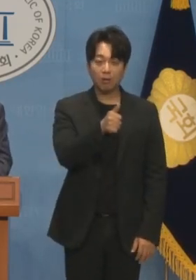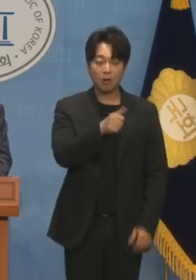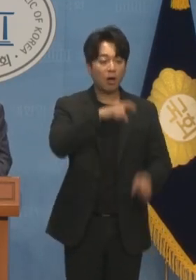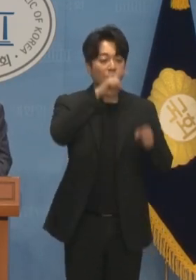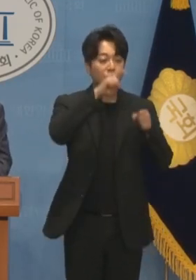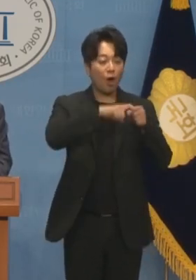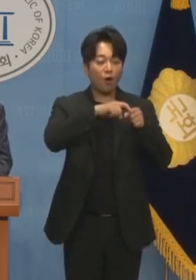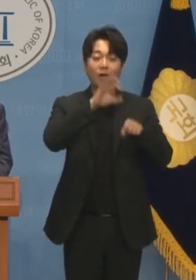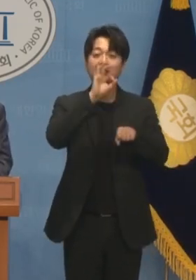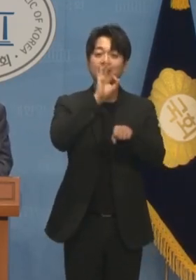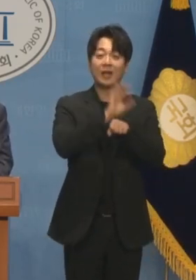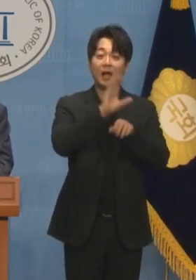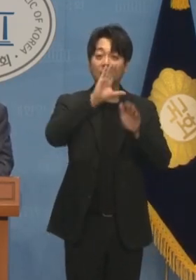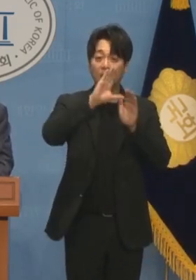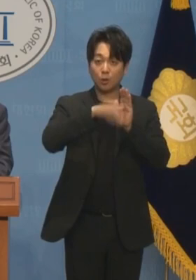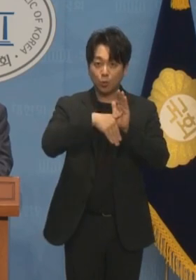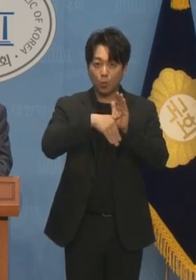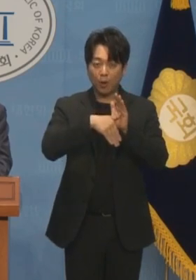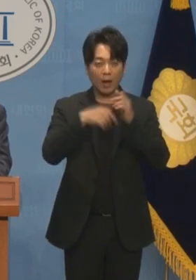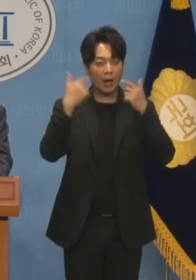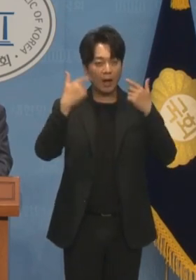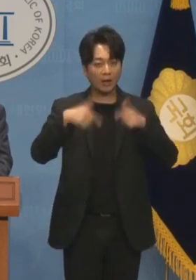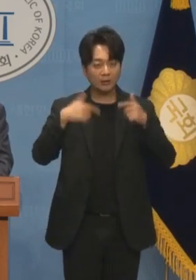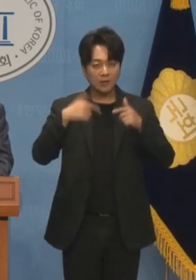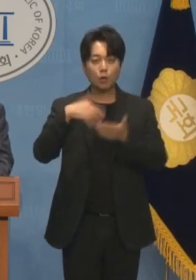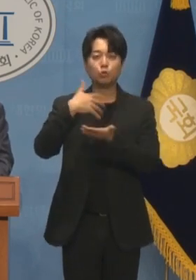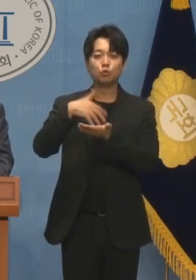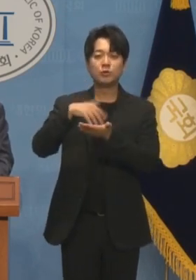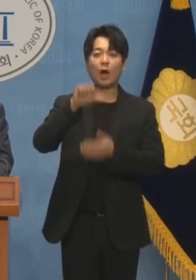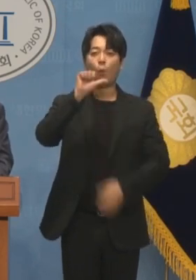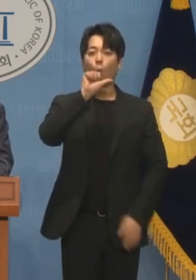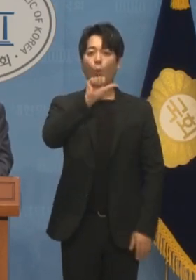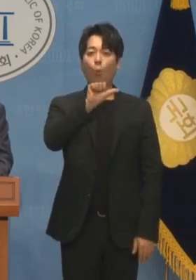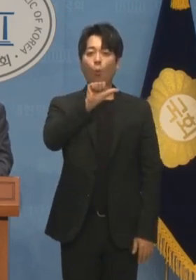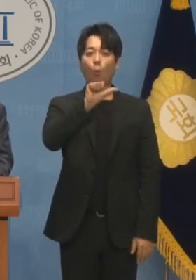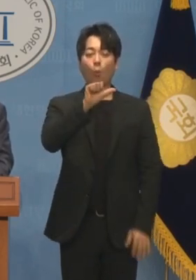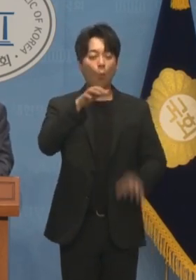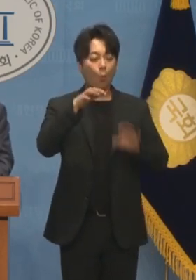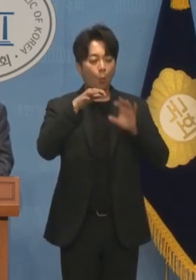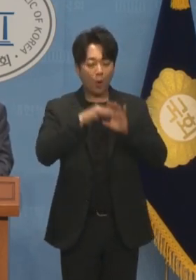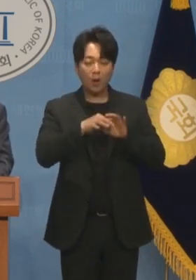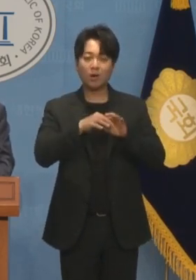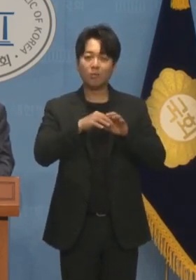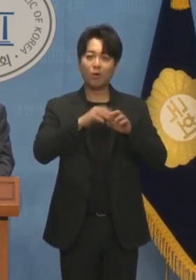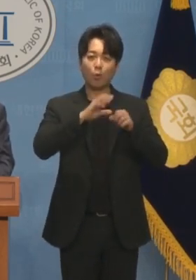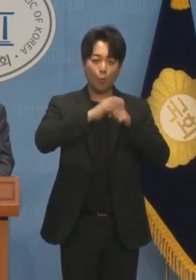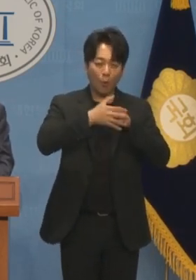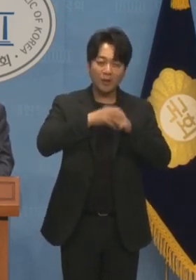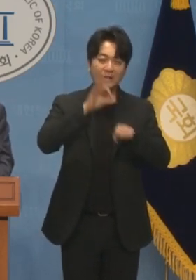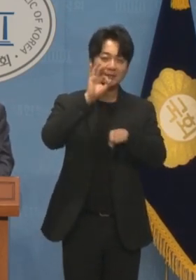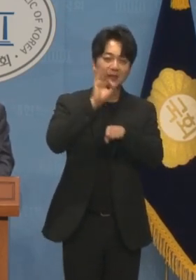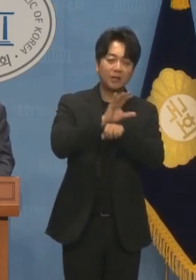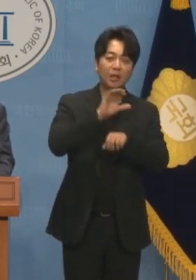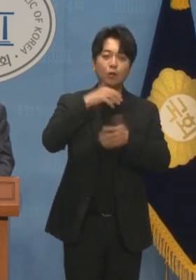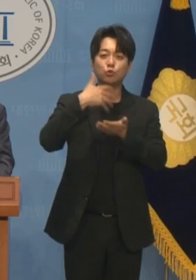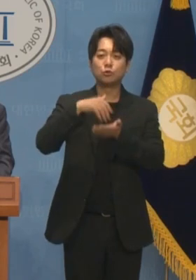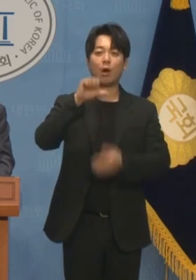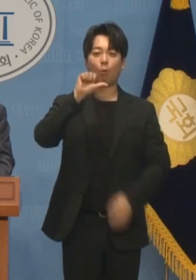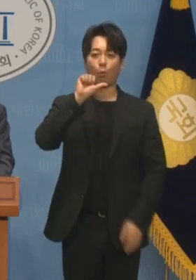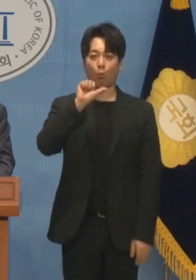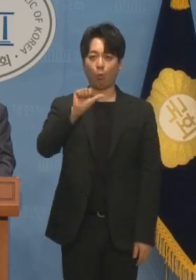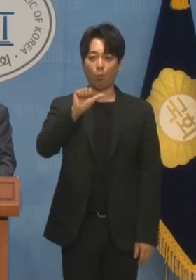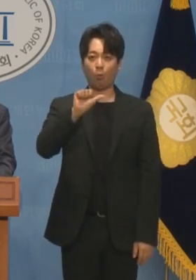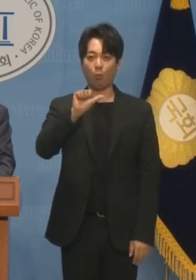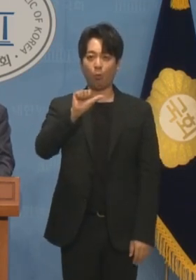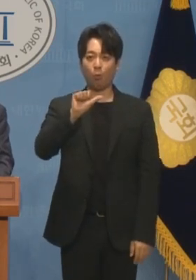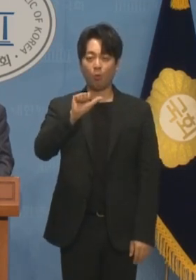떡을 50팩, 과일을 살 때도 수박 5통, 복숭아 5박스를